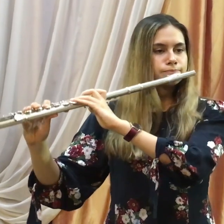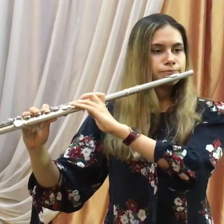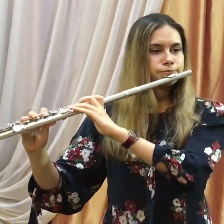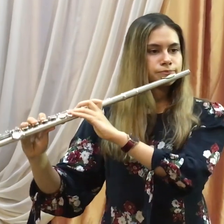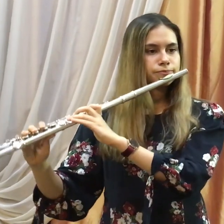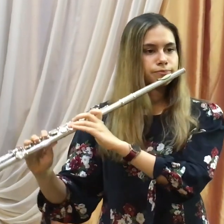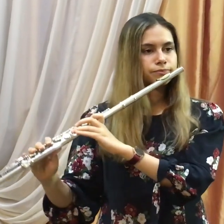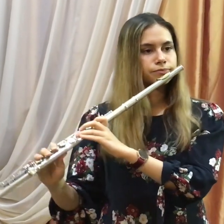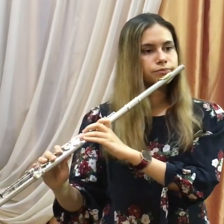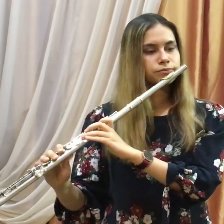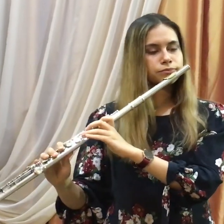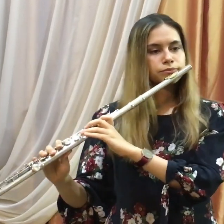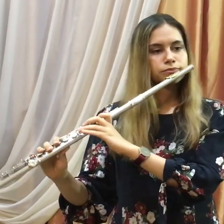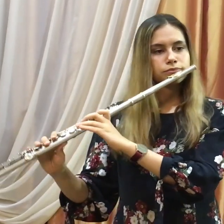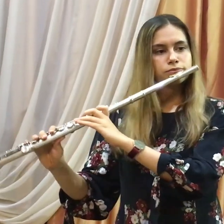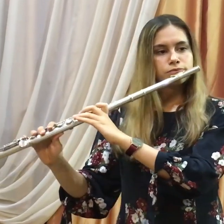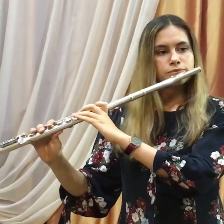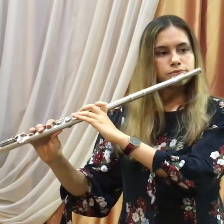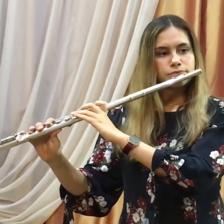bien